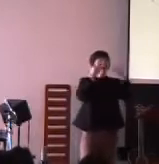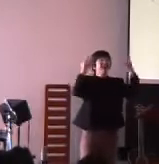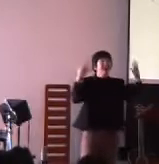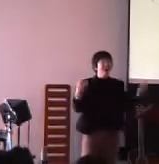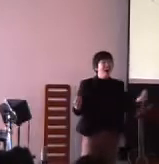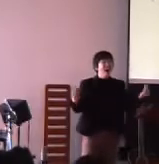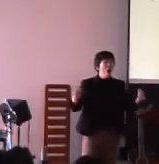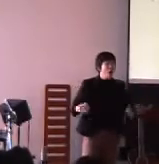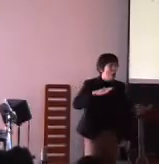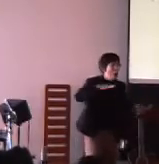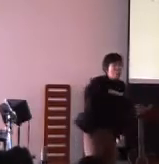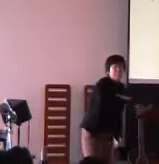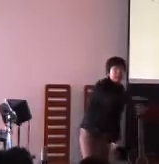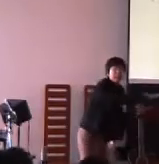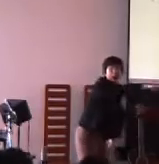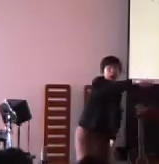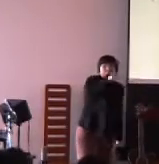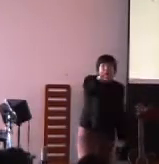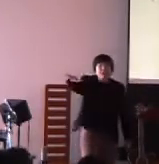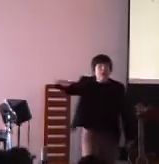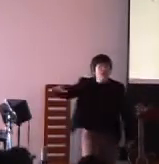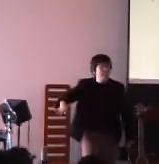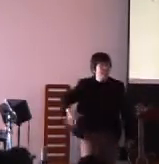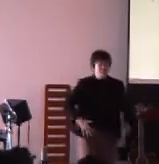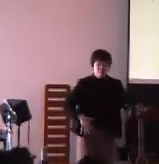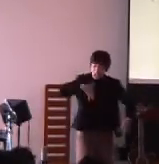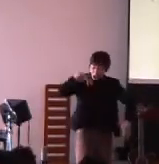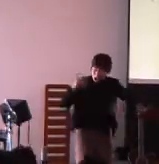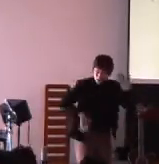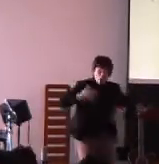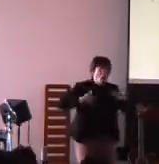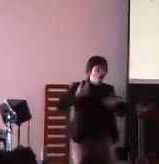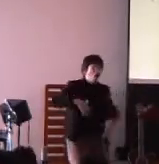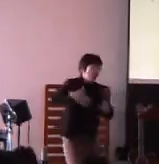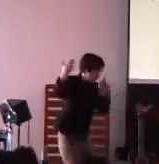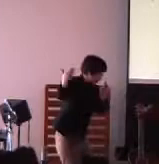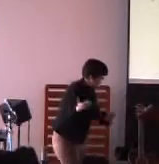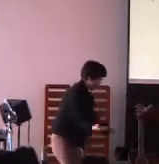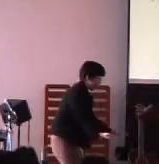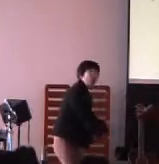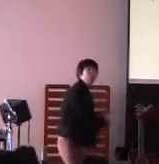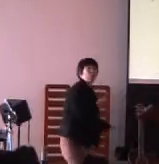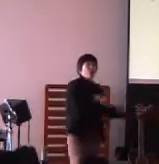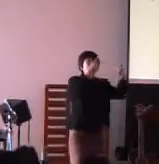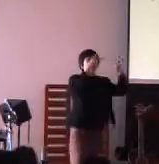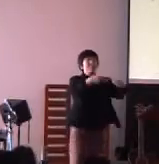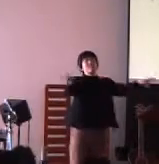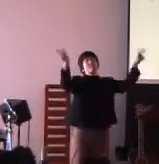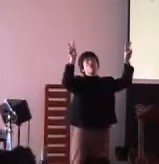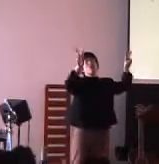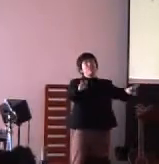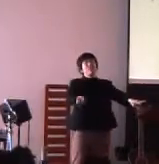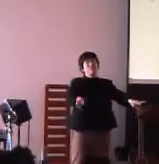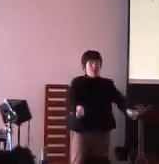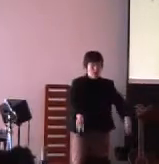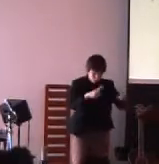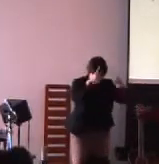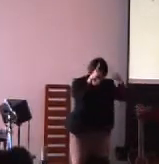た、我らは、よ、あ、広、よこと広島、広島の